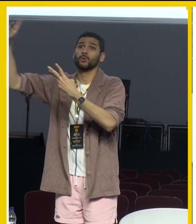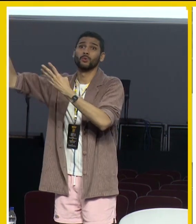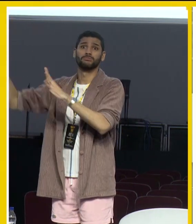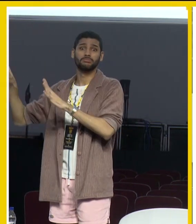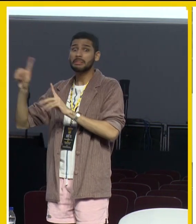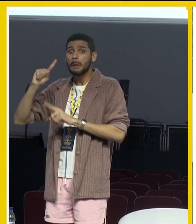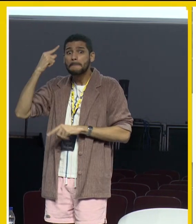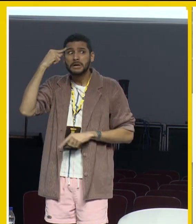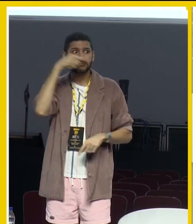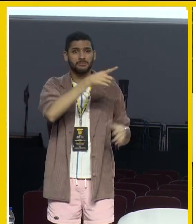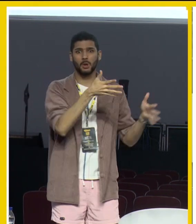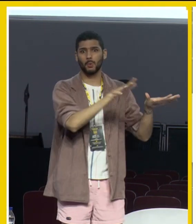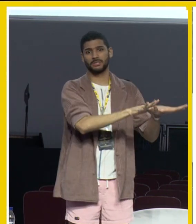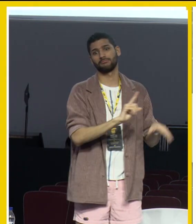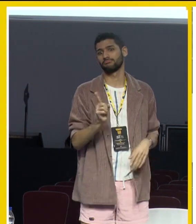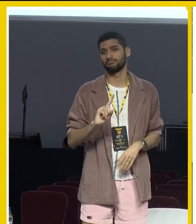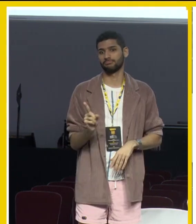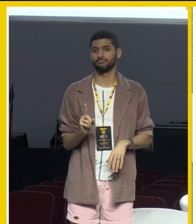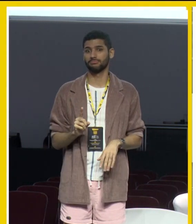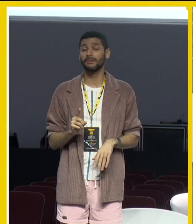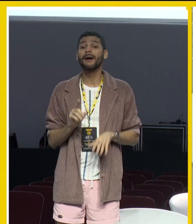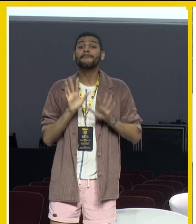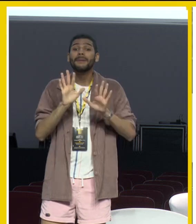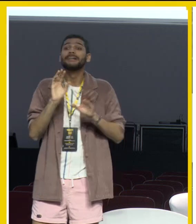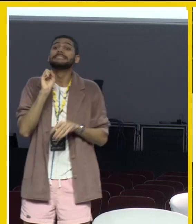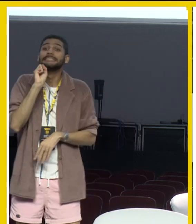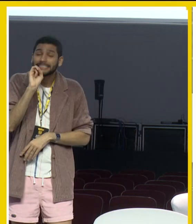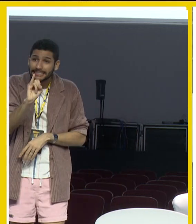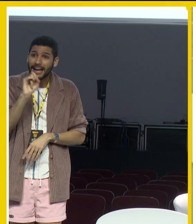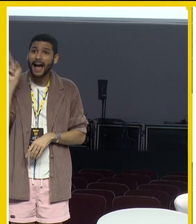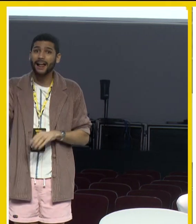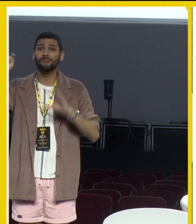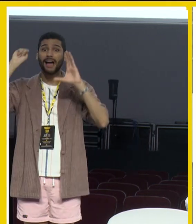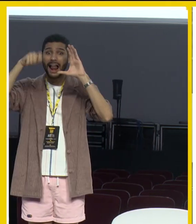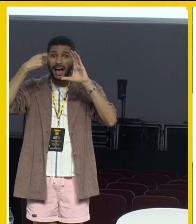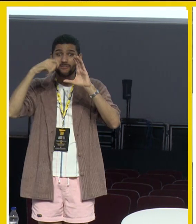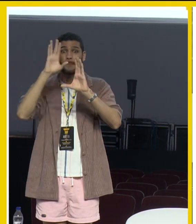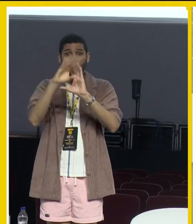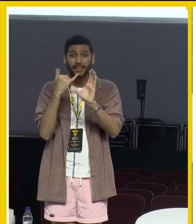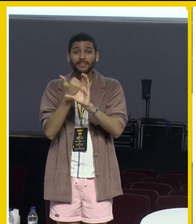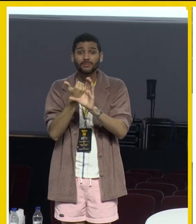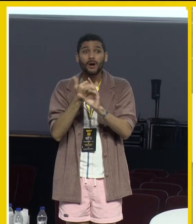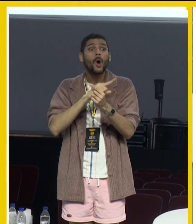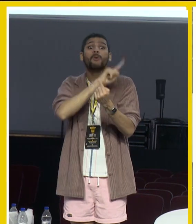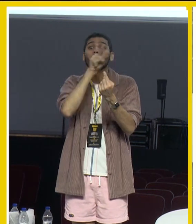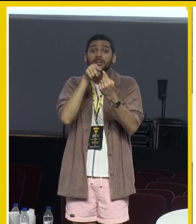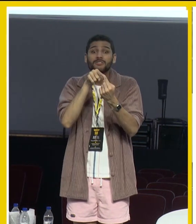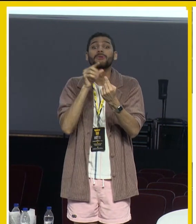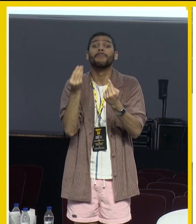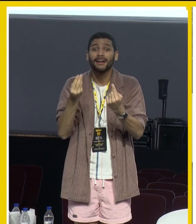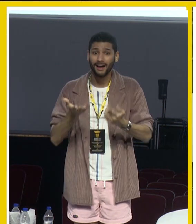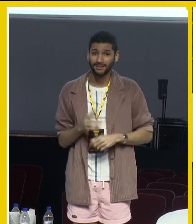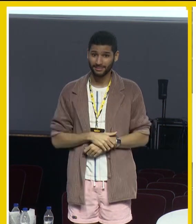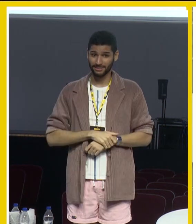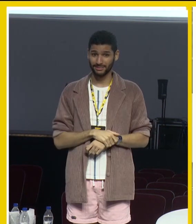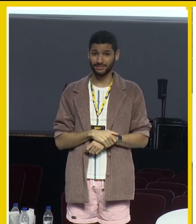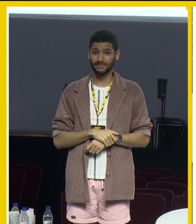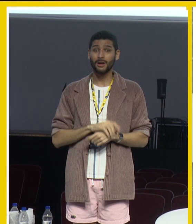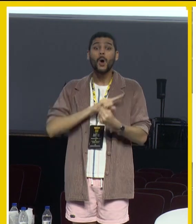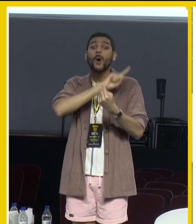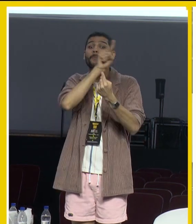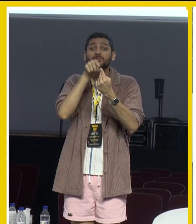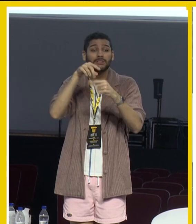com outras coisas mas não pensa na questão inclusiva então se vocês fazem conteúdos eles